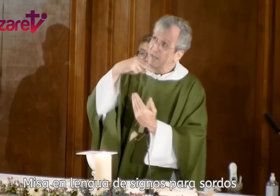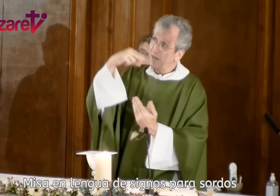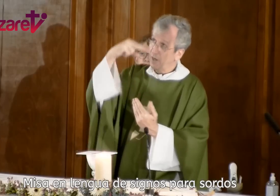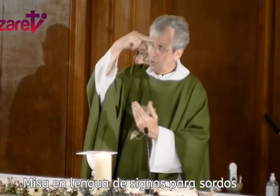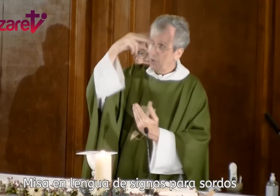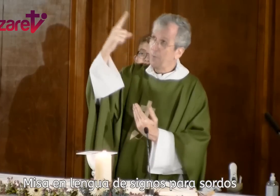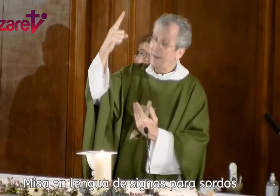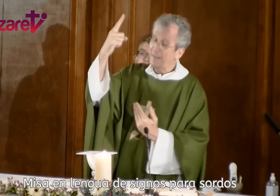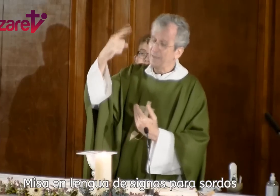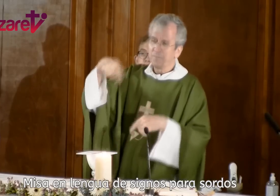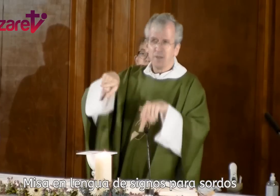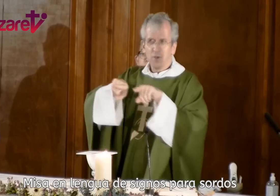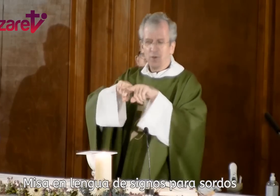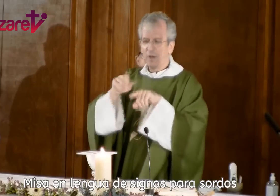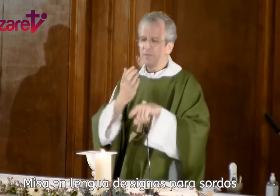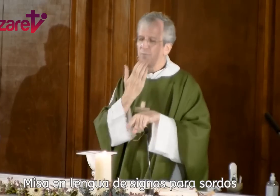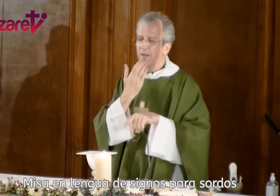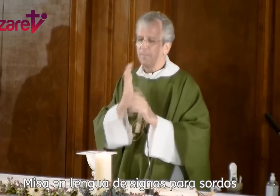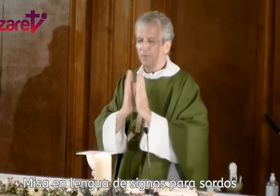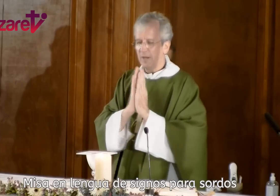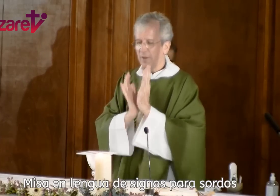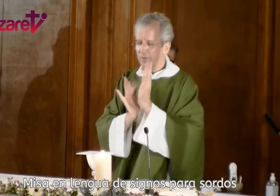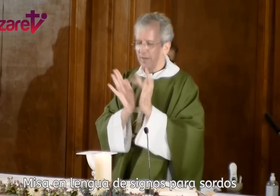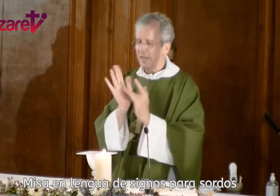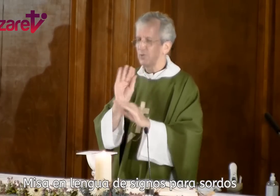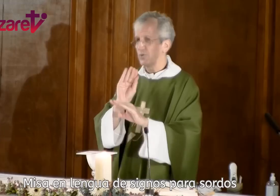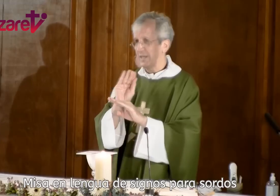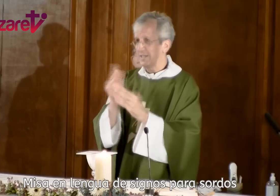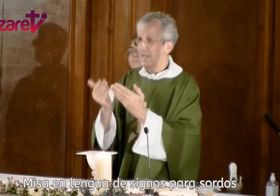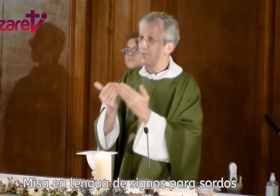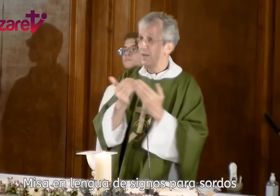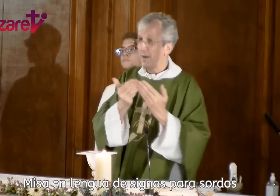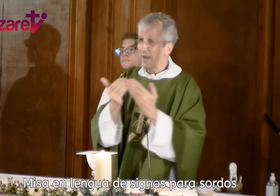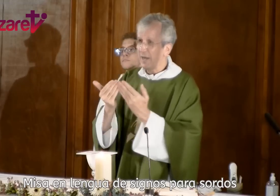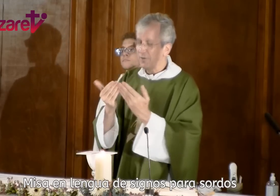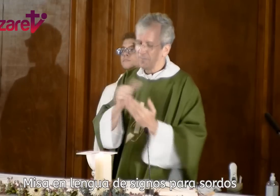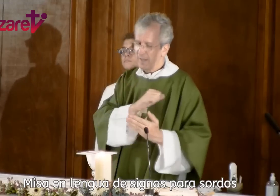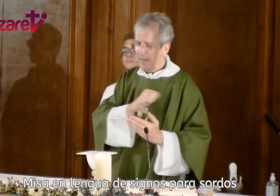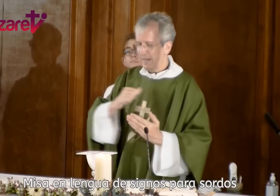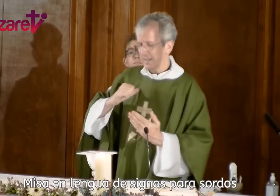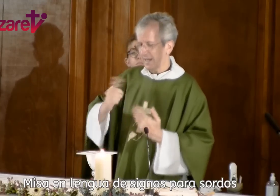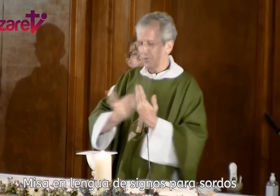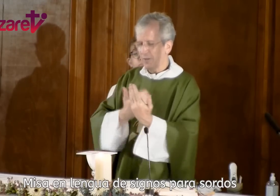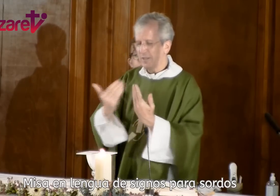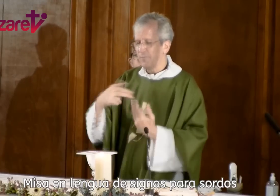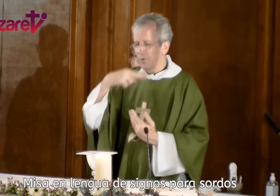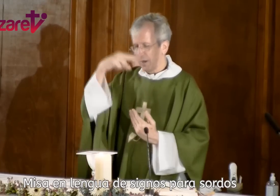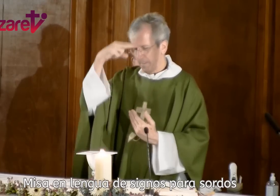Él como Padre. Con el mismo ejemplo de la oración que Jesús nos ha enseñado en el Evangelio, en ese trato íntimo con el